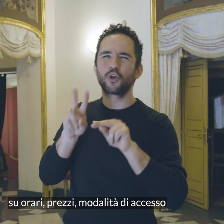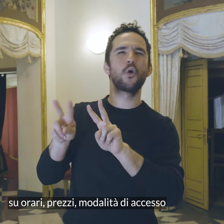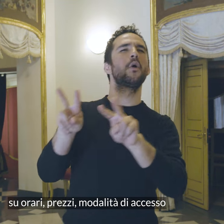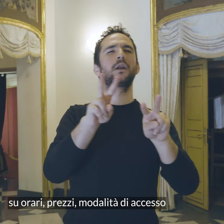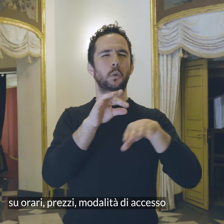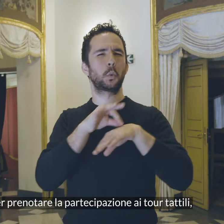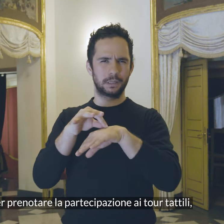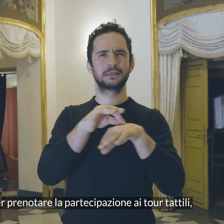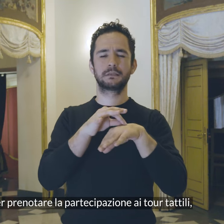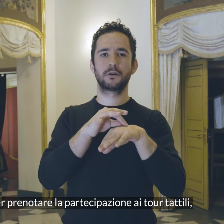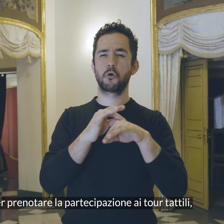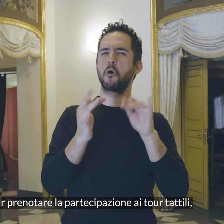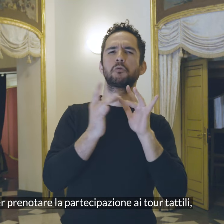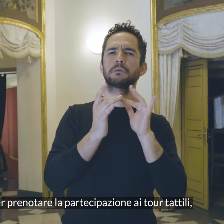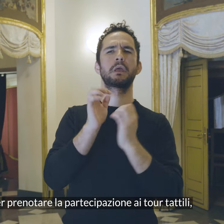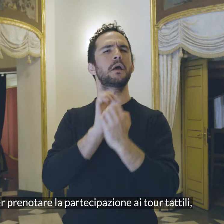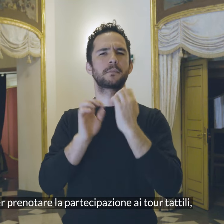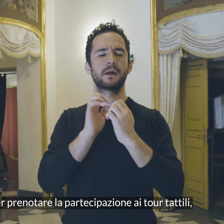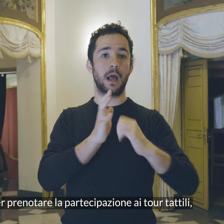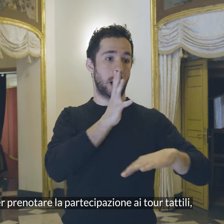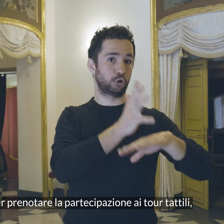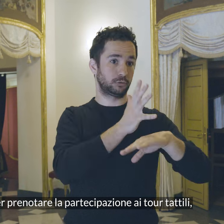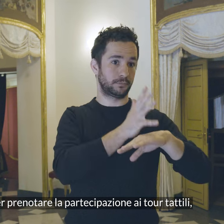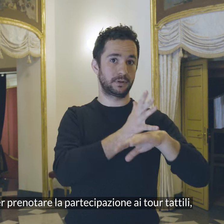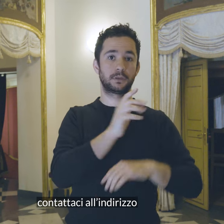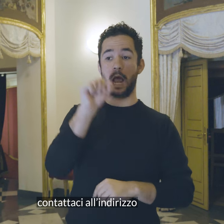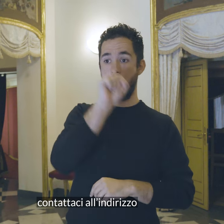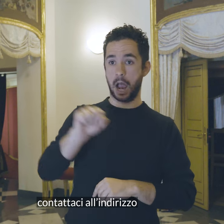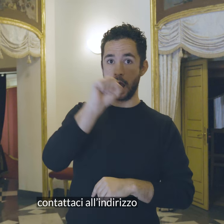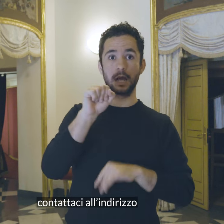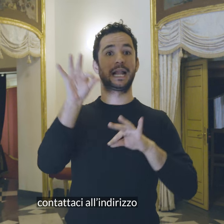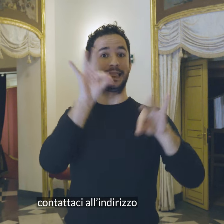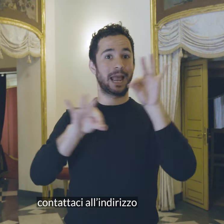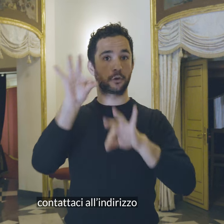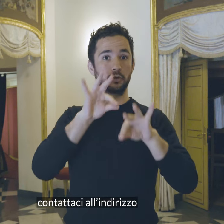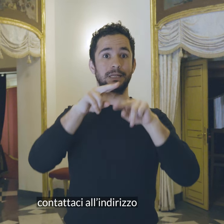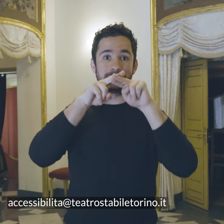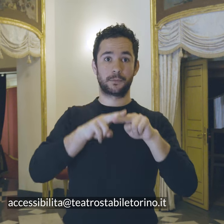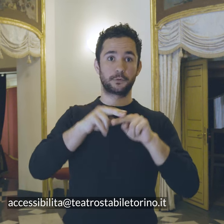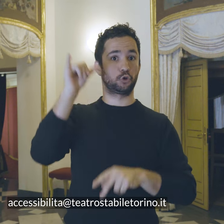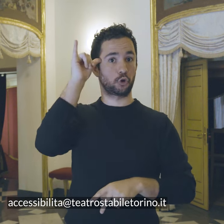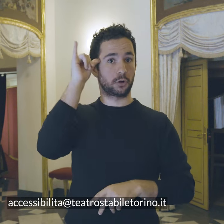accesso E per prenotare la partecipazione ai tour tattili Contattaci all'indirizzo accessibilità